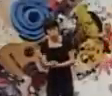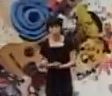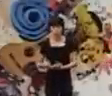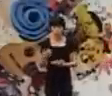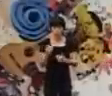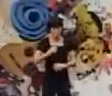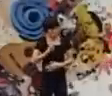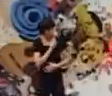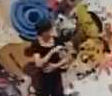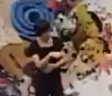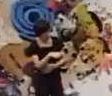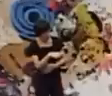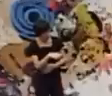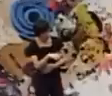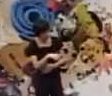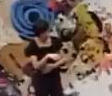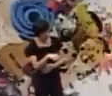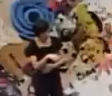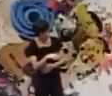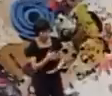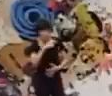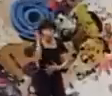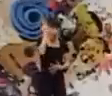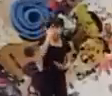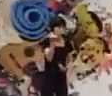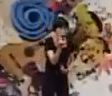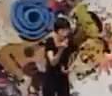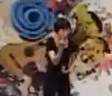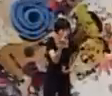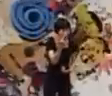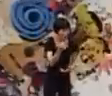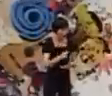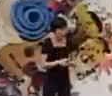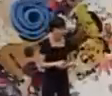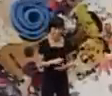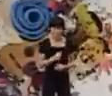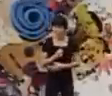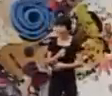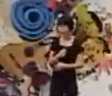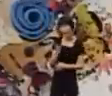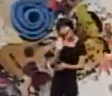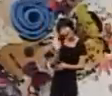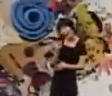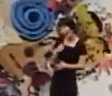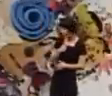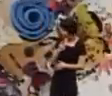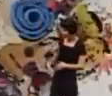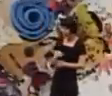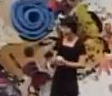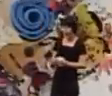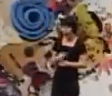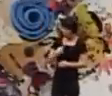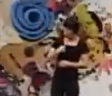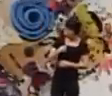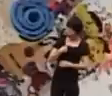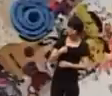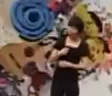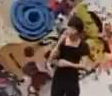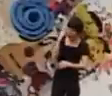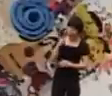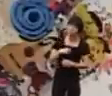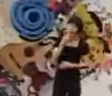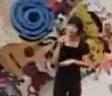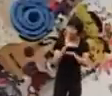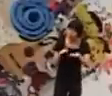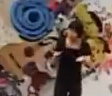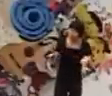啊老師就話咯，嚇係咪今日打風啊？阿峰就話啦。唔係啊，老師，係我啊，